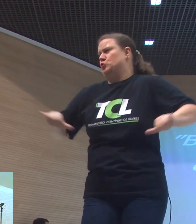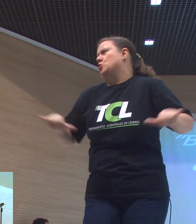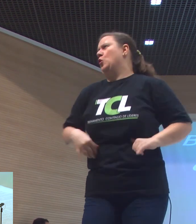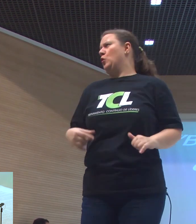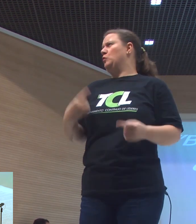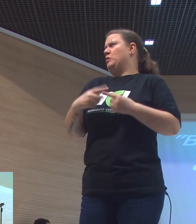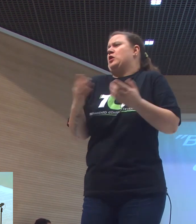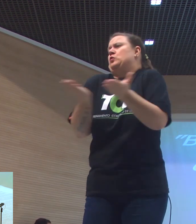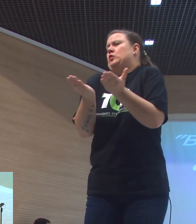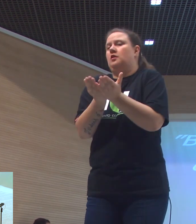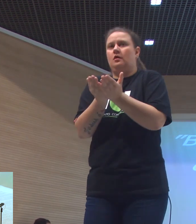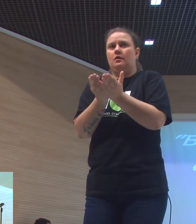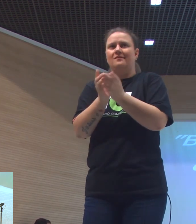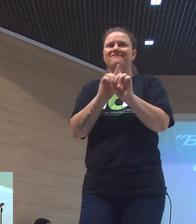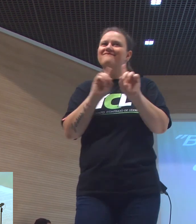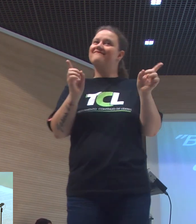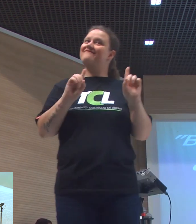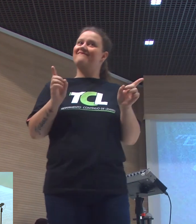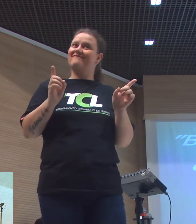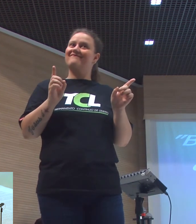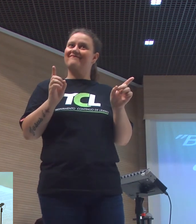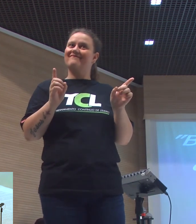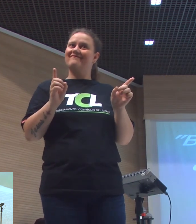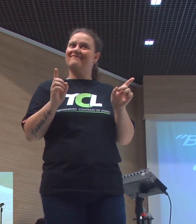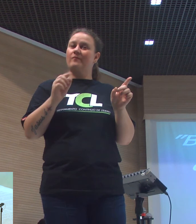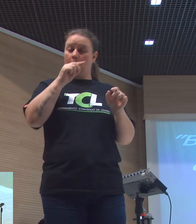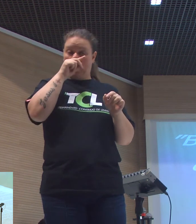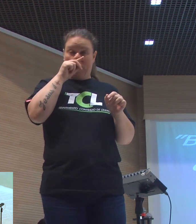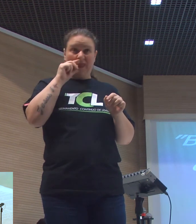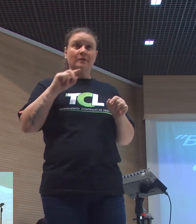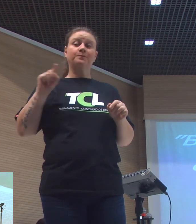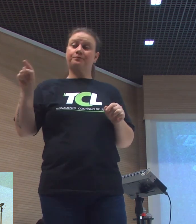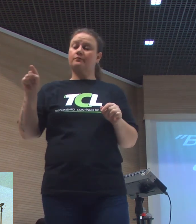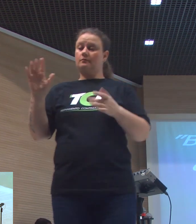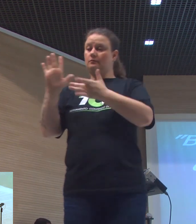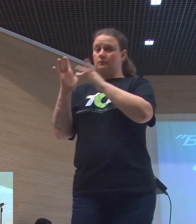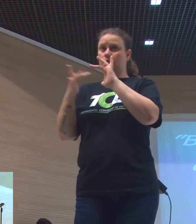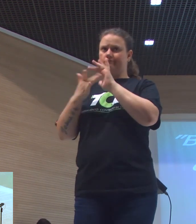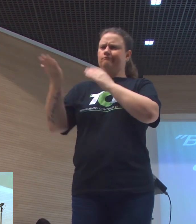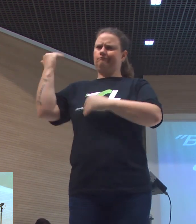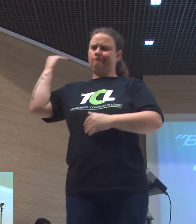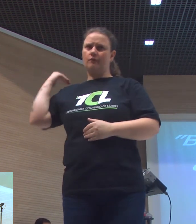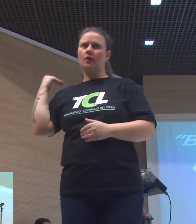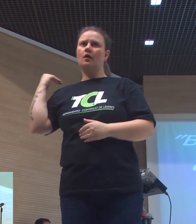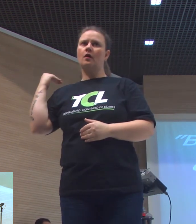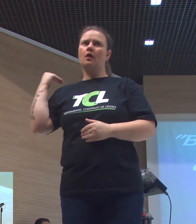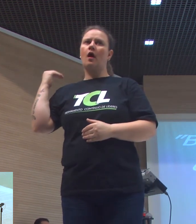porque era cristão. Era porque estava tendo uma conduta de alguém injusto.